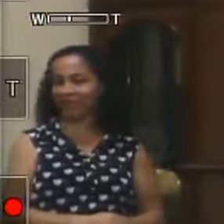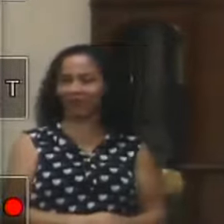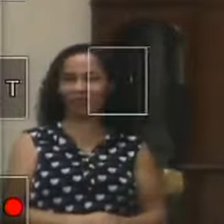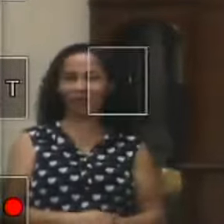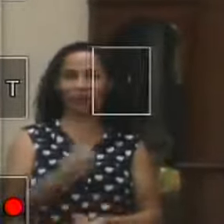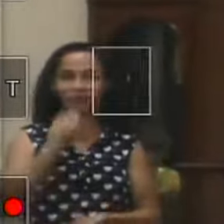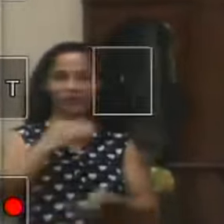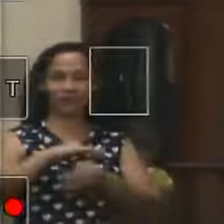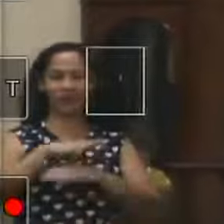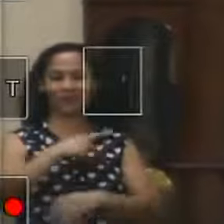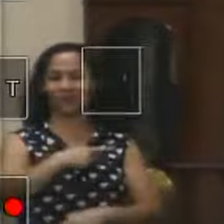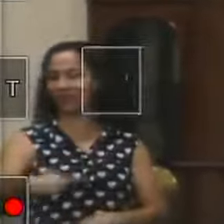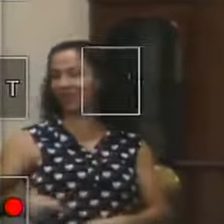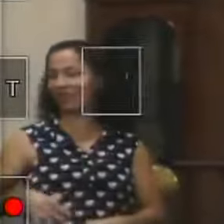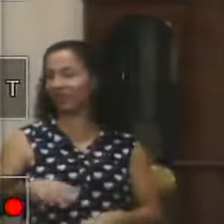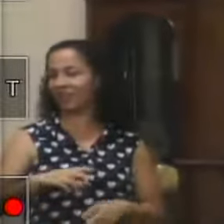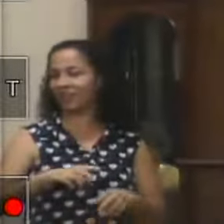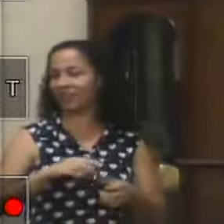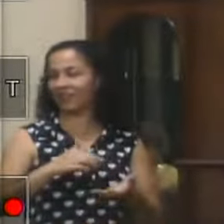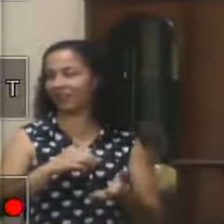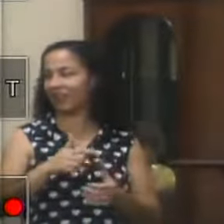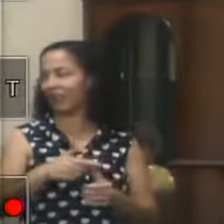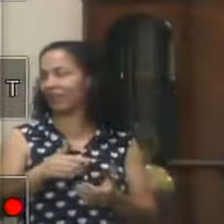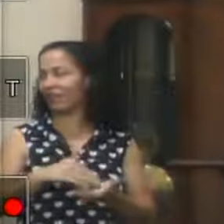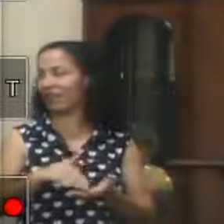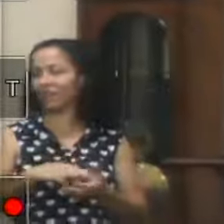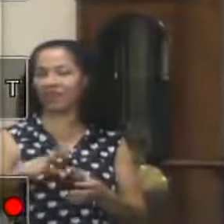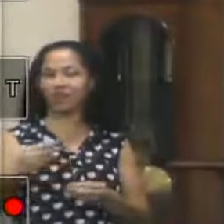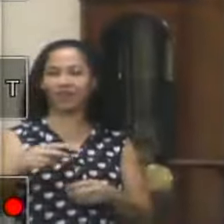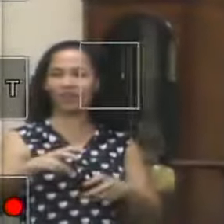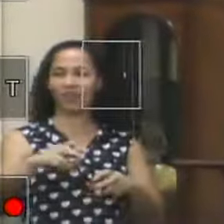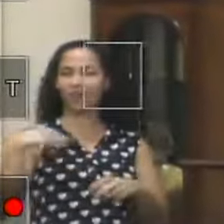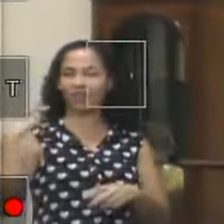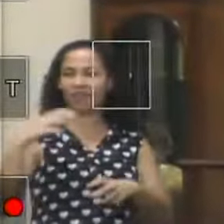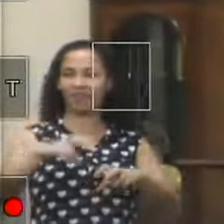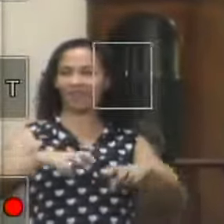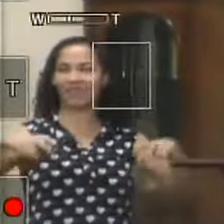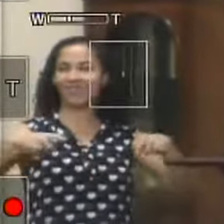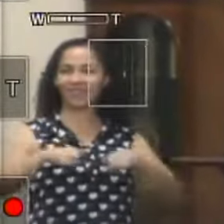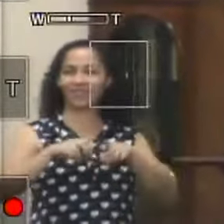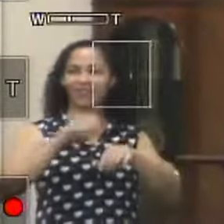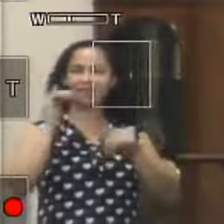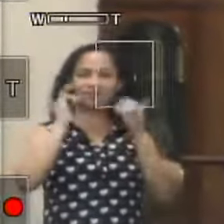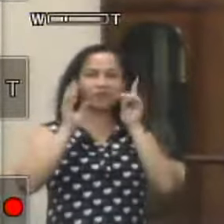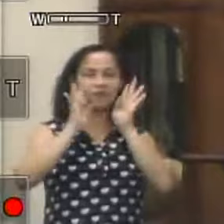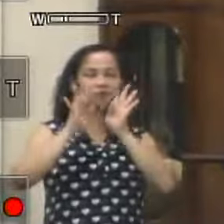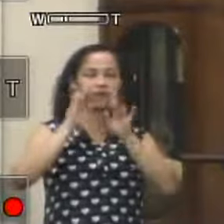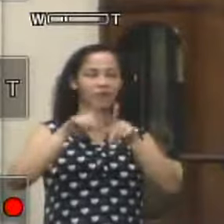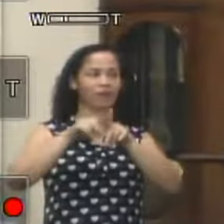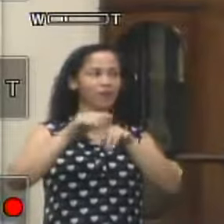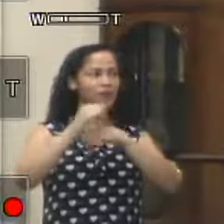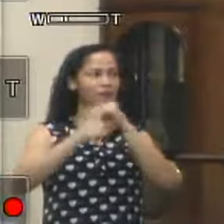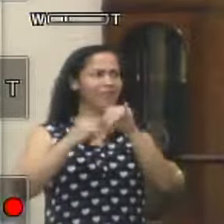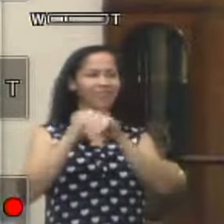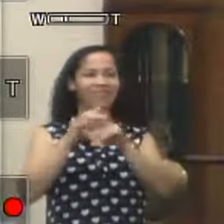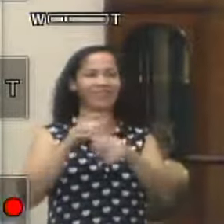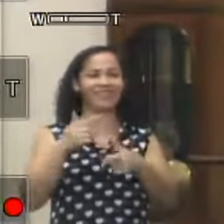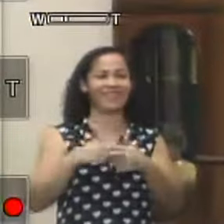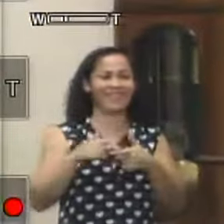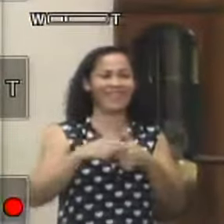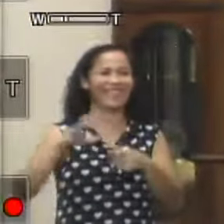Boa noite, presidente, à mesa, vereadores e assistência que nos honra. Bom, o problema